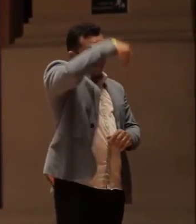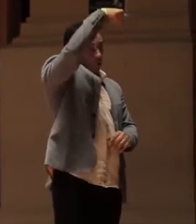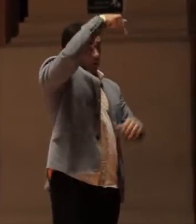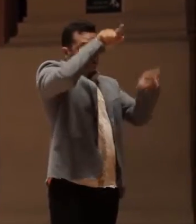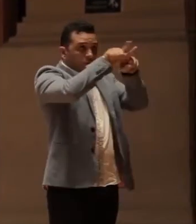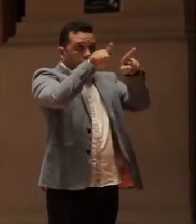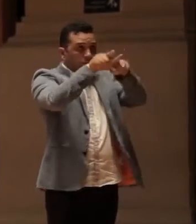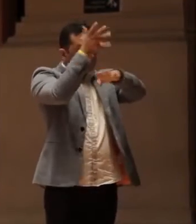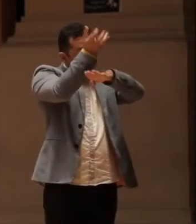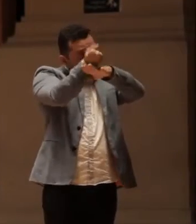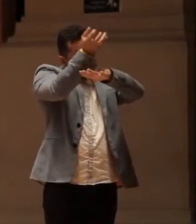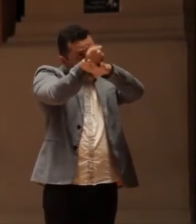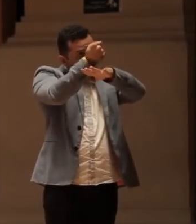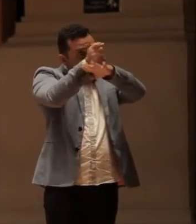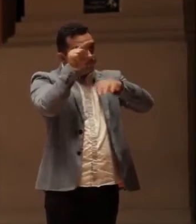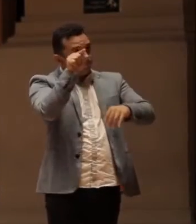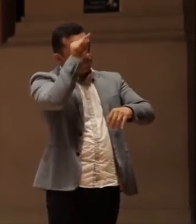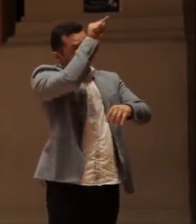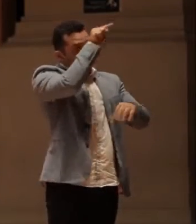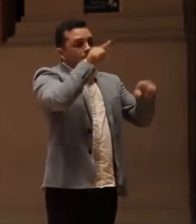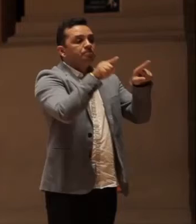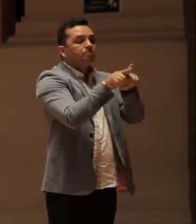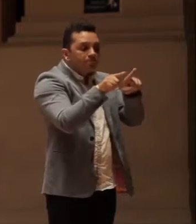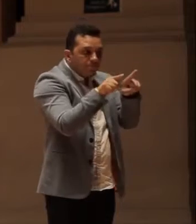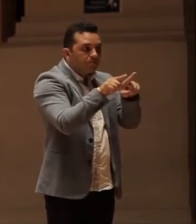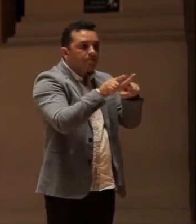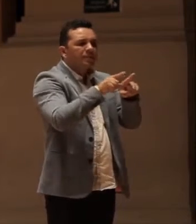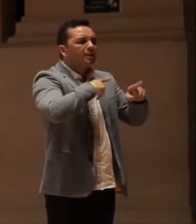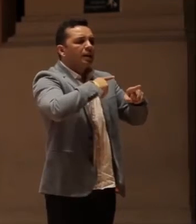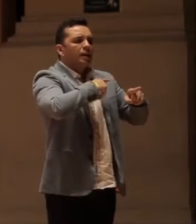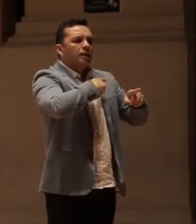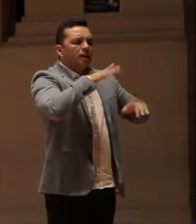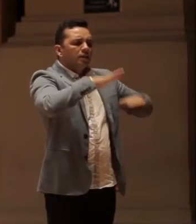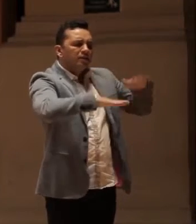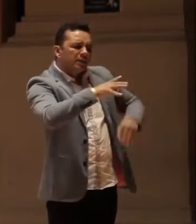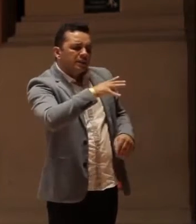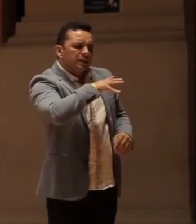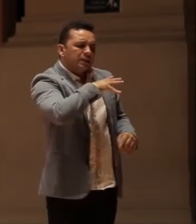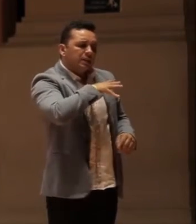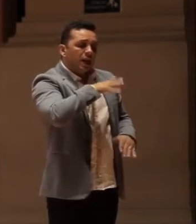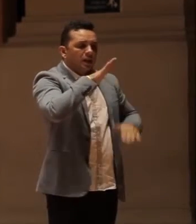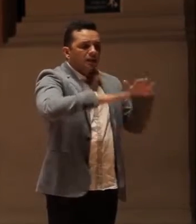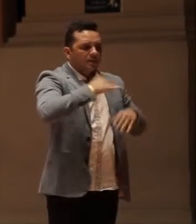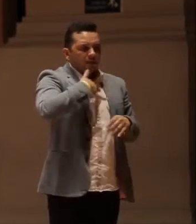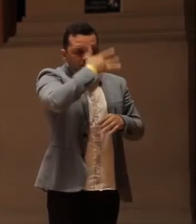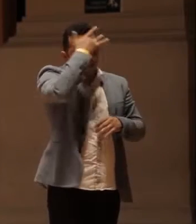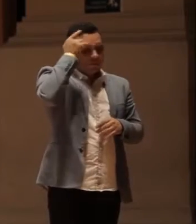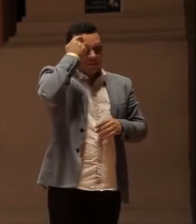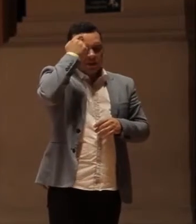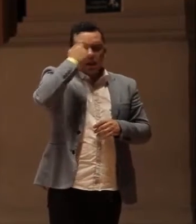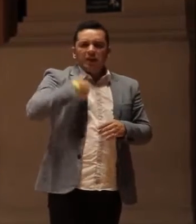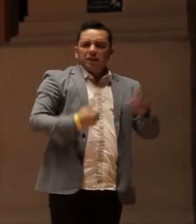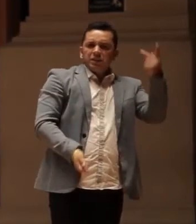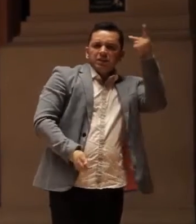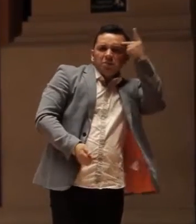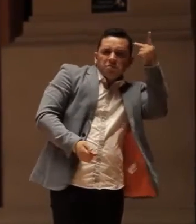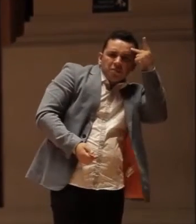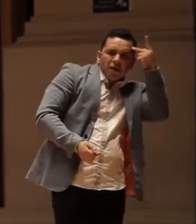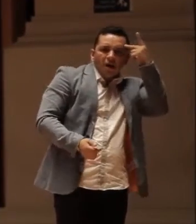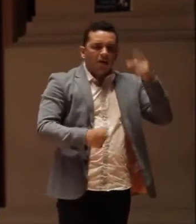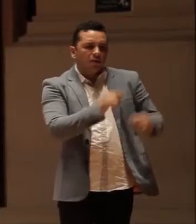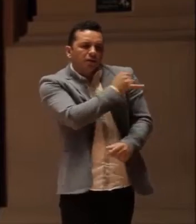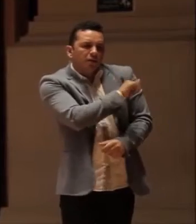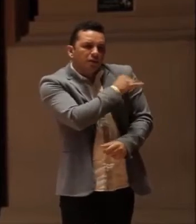de uma forma, não só Norte e Nordeste, mas também em cidades, quando as pessoas dizem, não, São Paulo e Rio sempre ficam com os